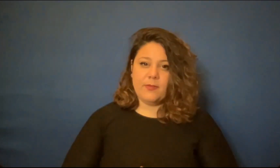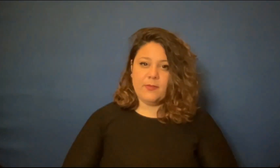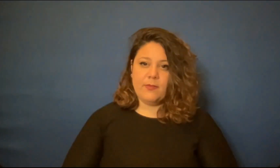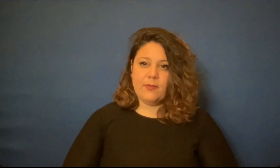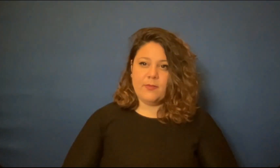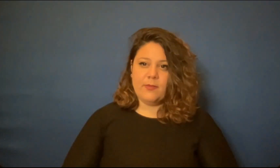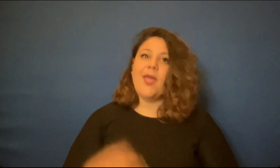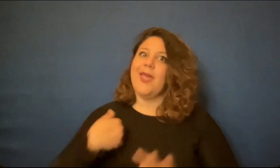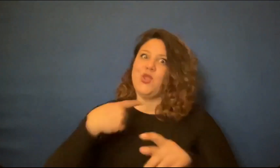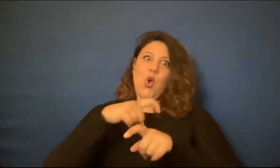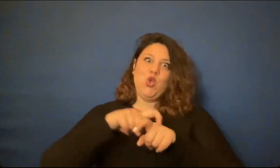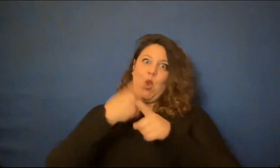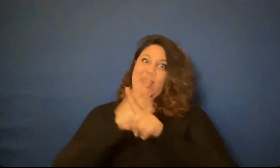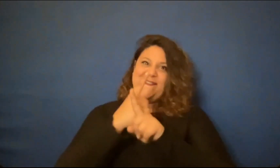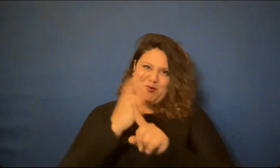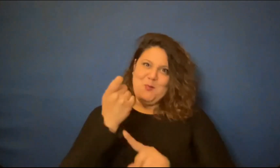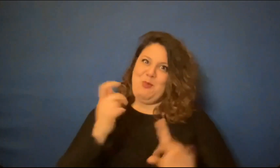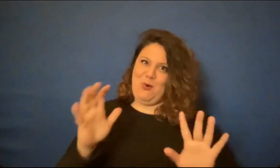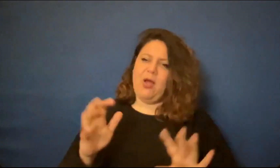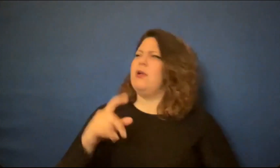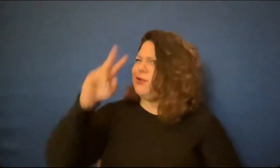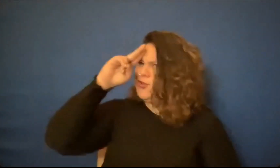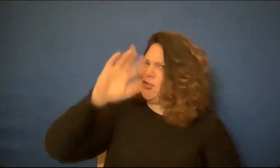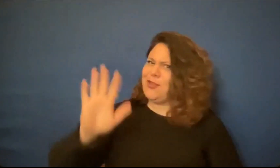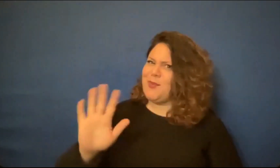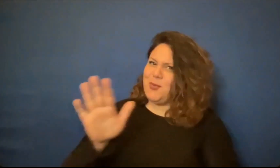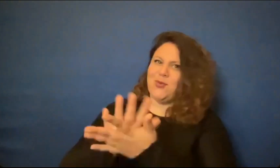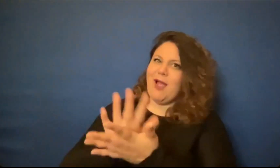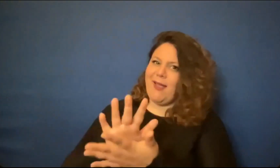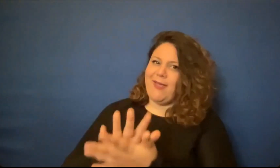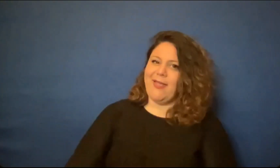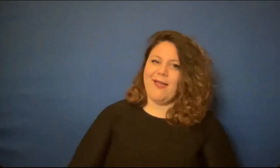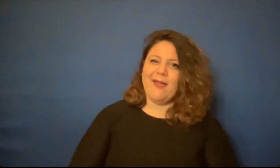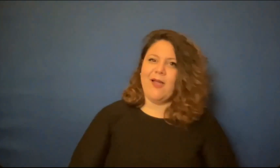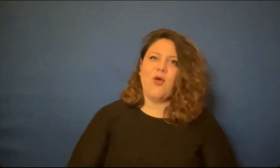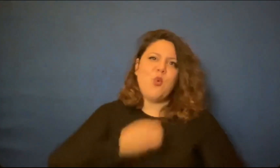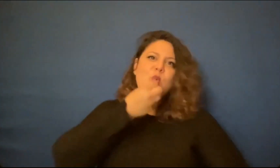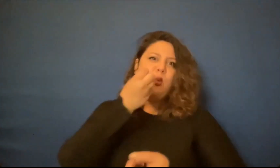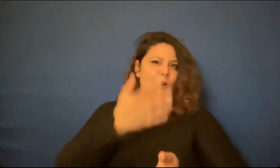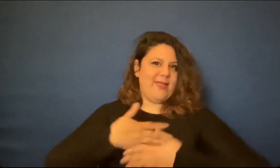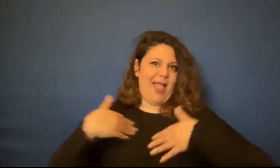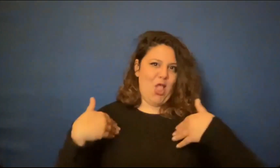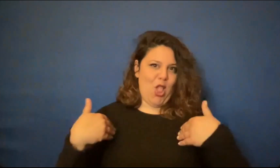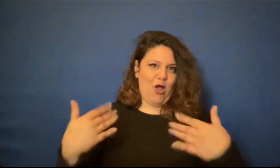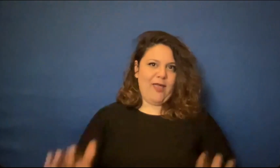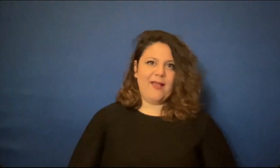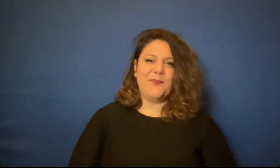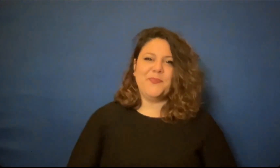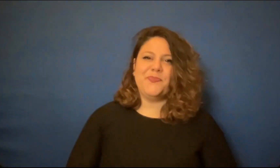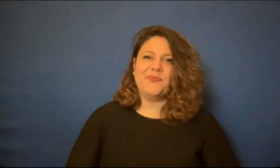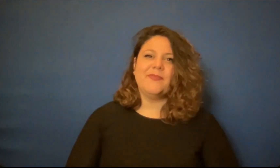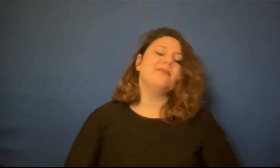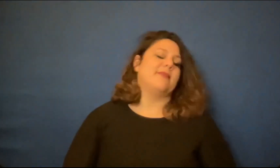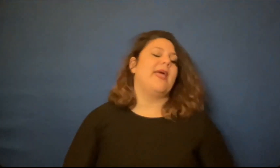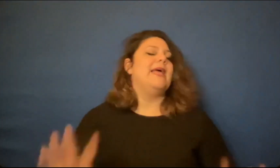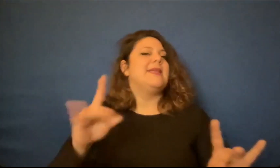que estoy nerviosa, un poco. No te preocupes, tú tranquila. Cuenta lo que quieras y como quieras. No, a ver, sí, la cosa